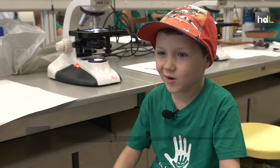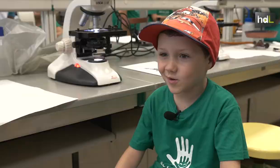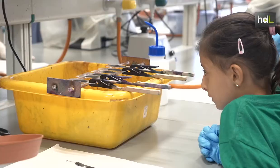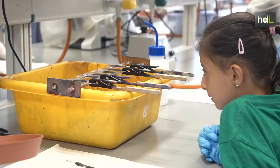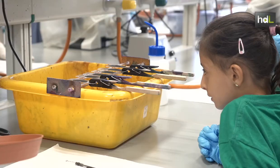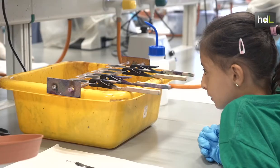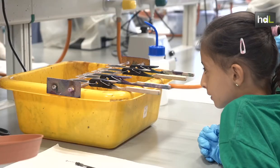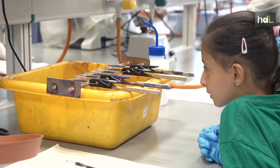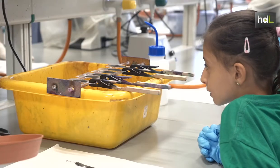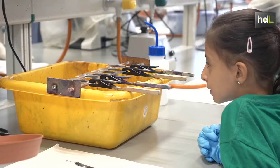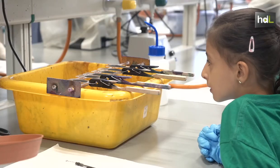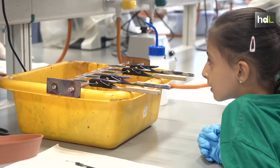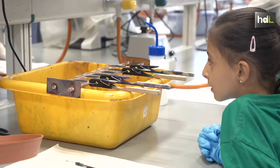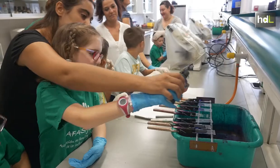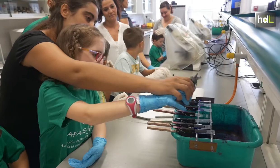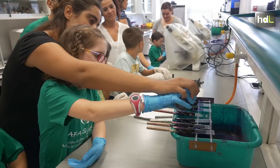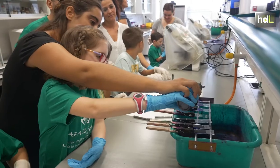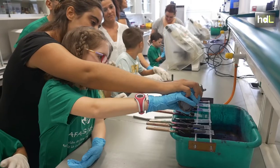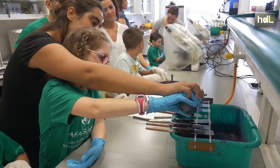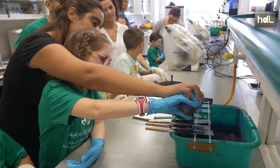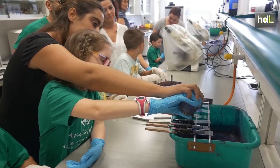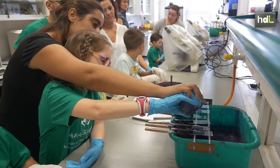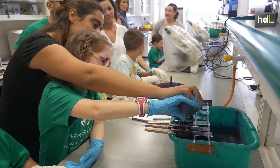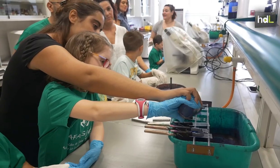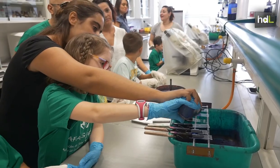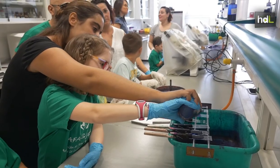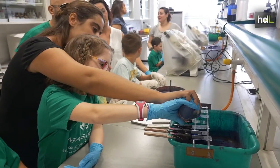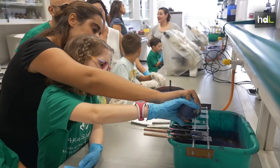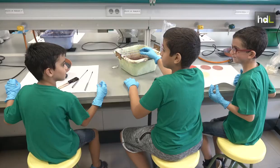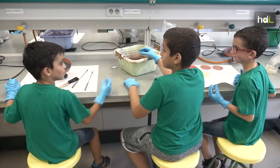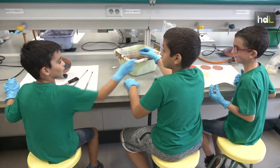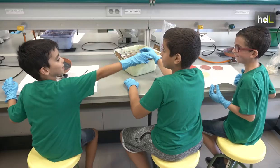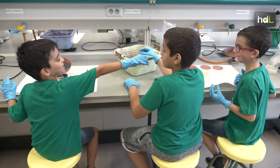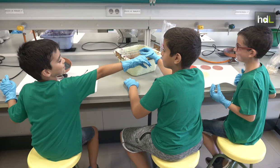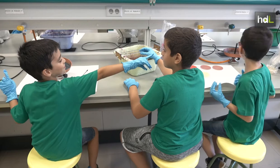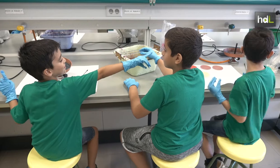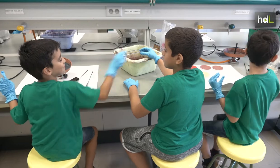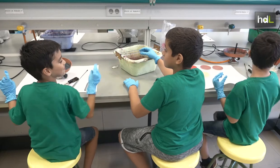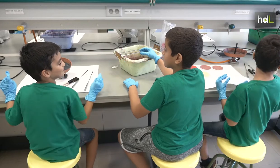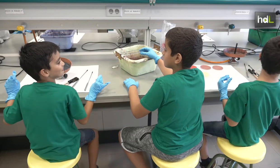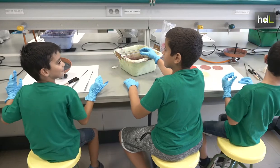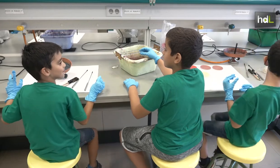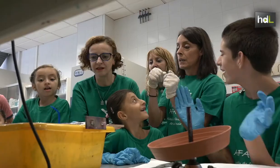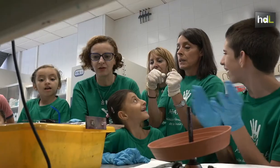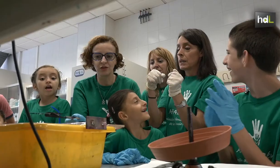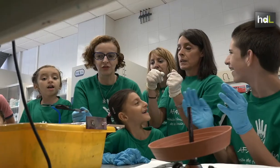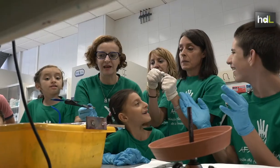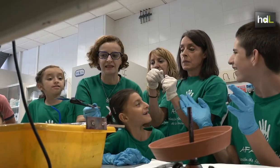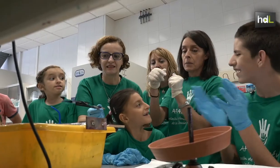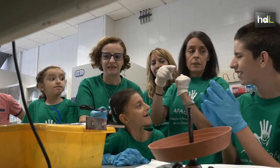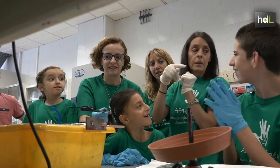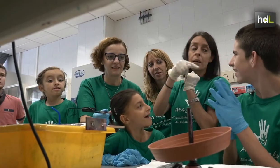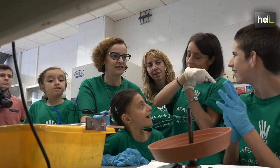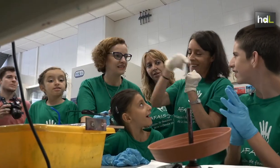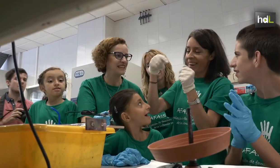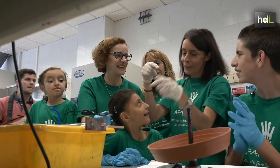bueno. De camino aprenden cosas que les ayudarán en el futuro, como lavarse las manos antes de comer o que hay diferentes tipos de microorganismos.